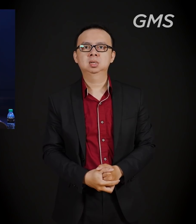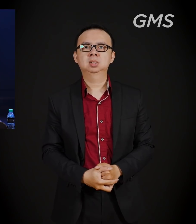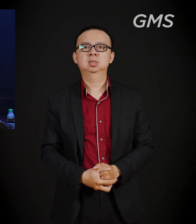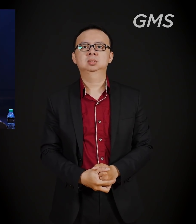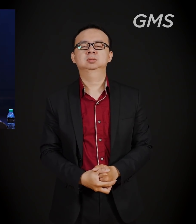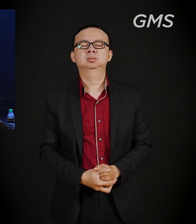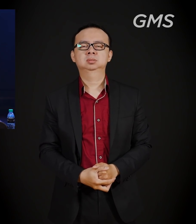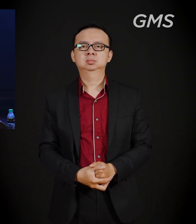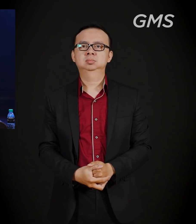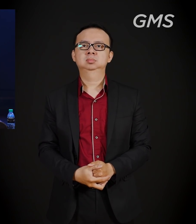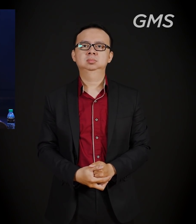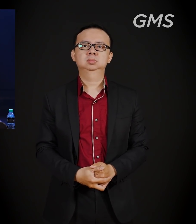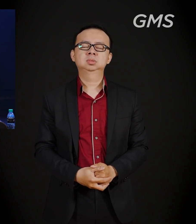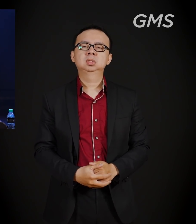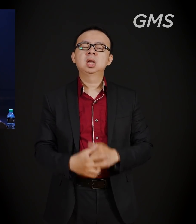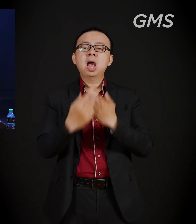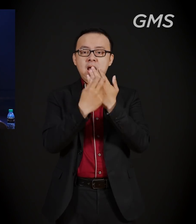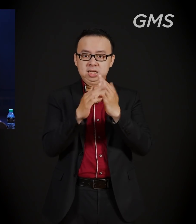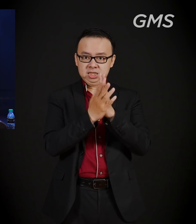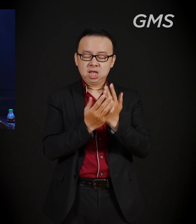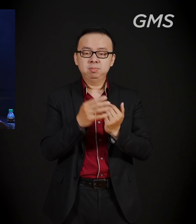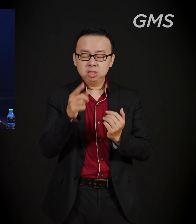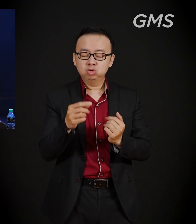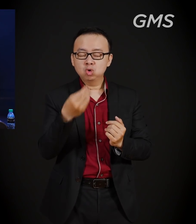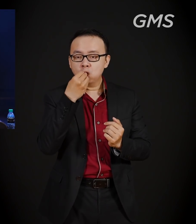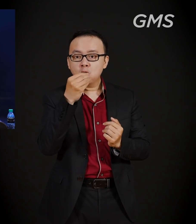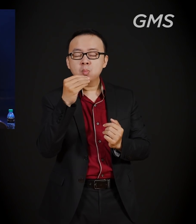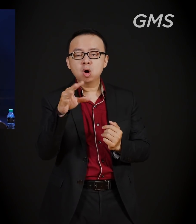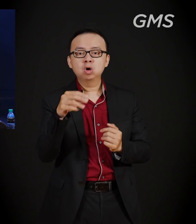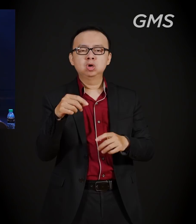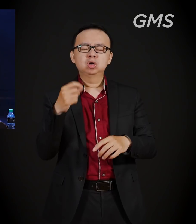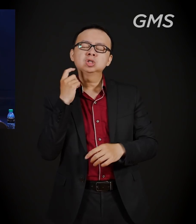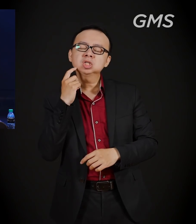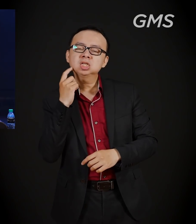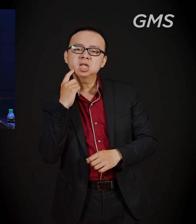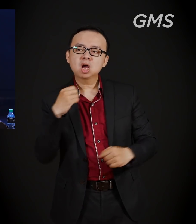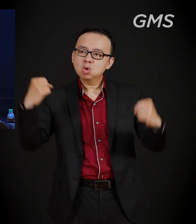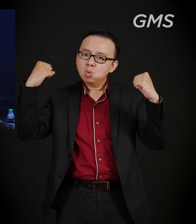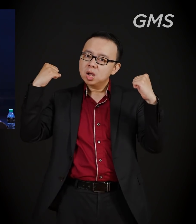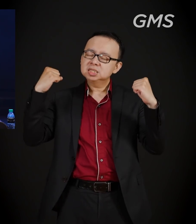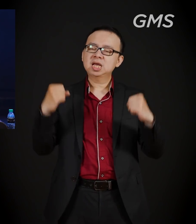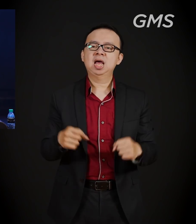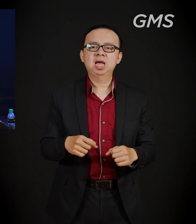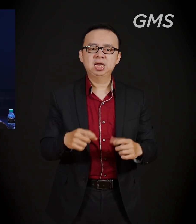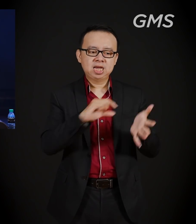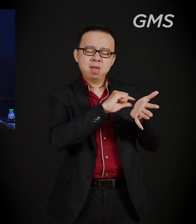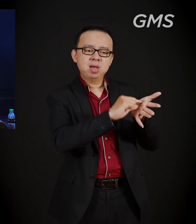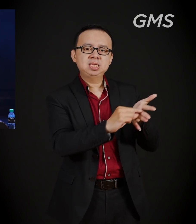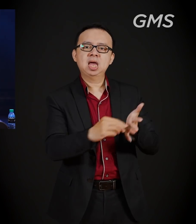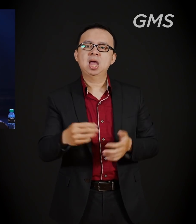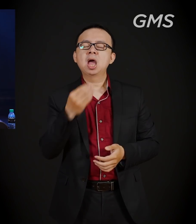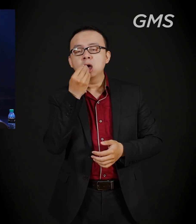bahasa roh akan terus menghina. Tapi Alkitab saya berbicara tentang kuasa karunia yang bernama berbahasa roh.